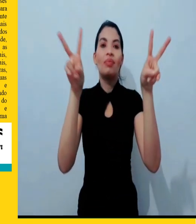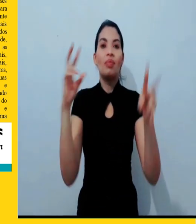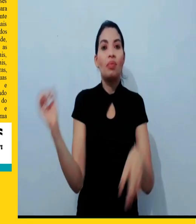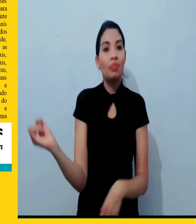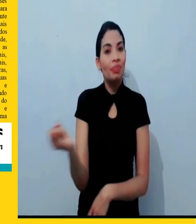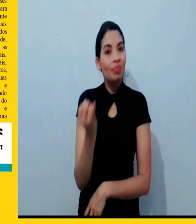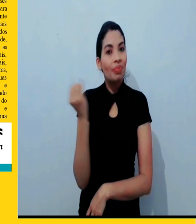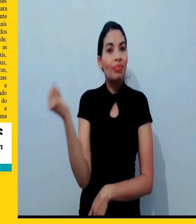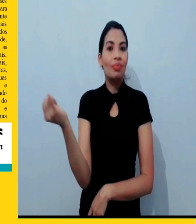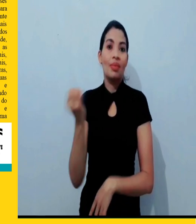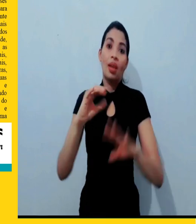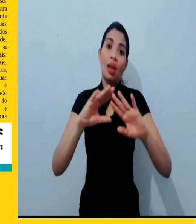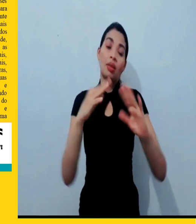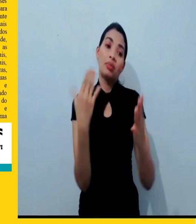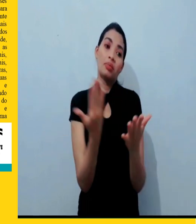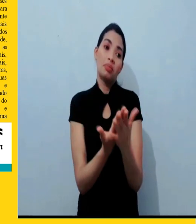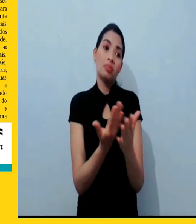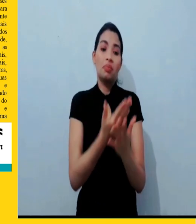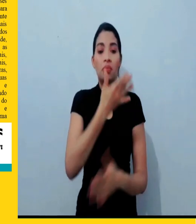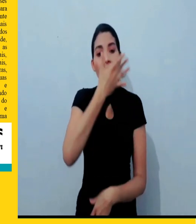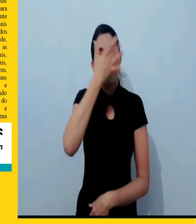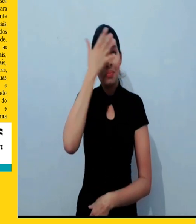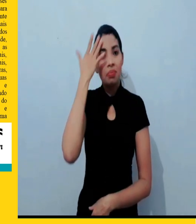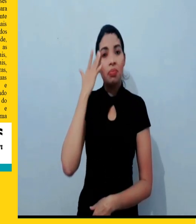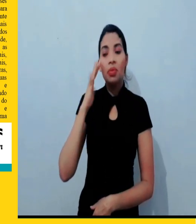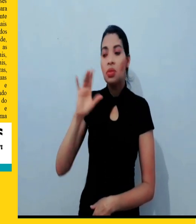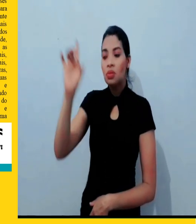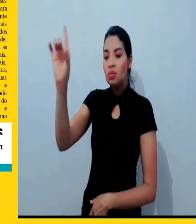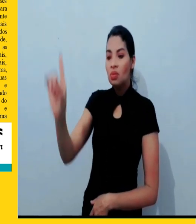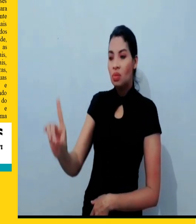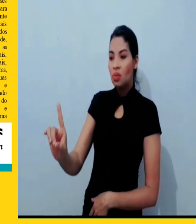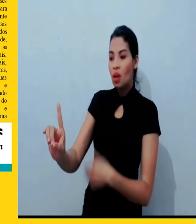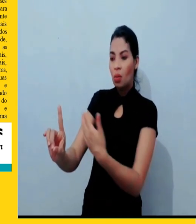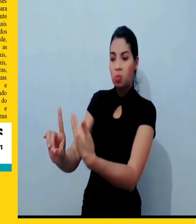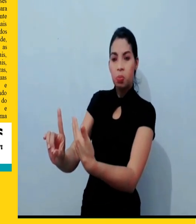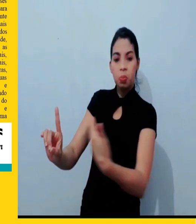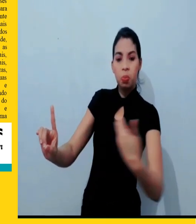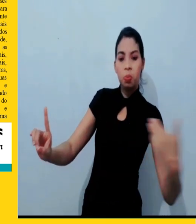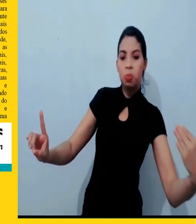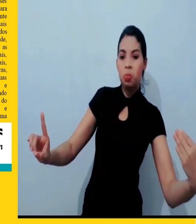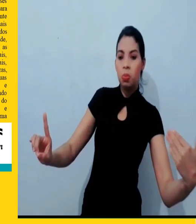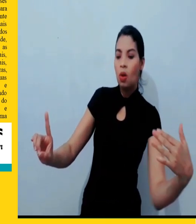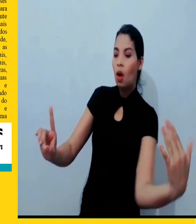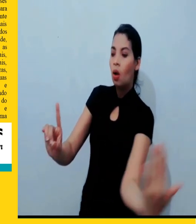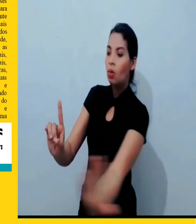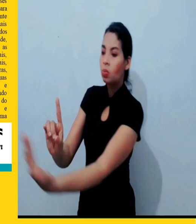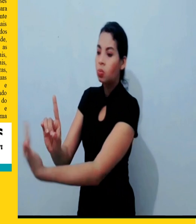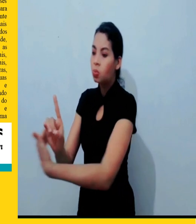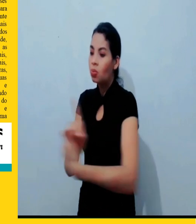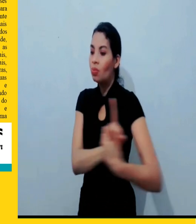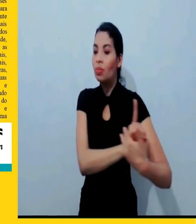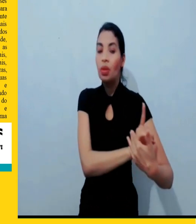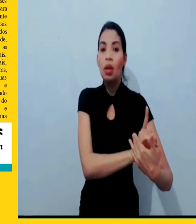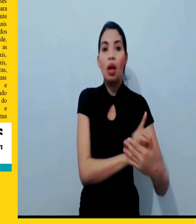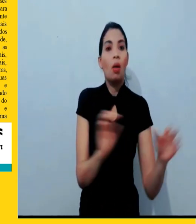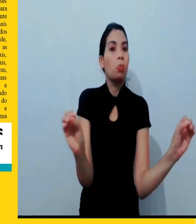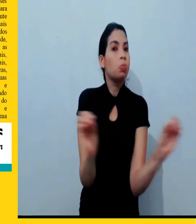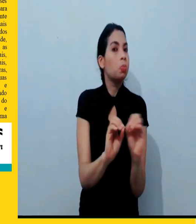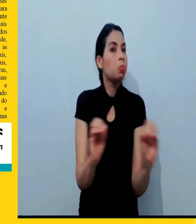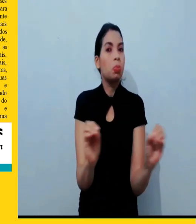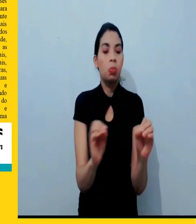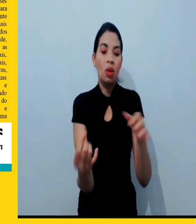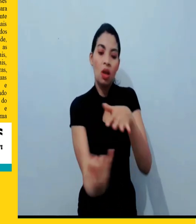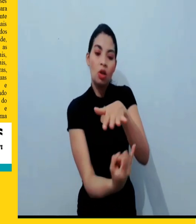fundamental. Uma escola que exclui não é uma escola. A escola,